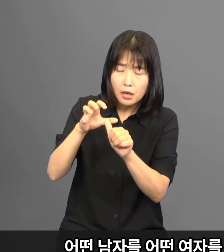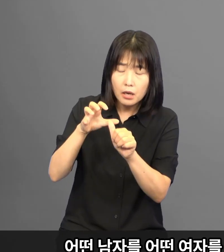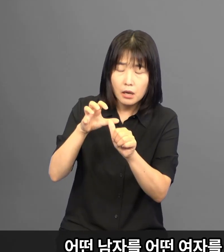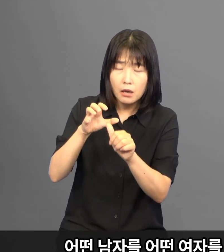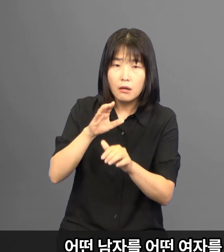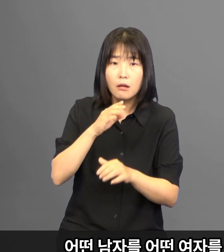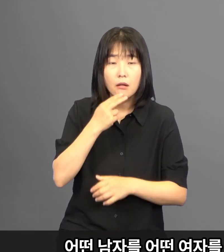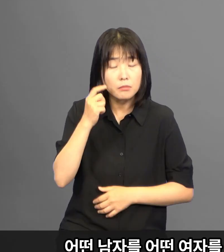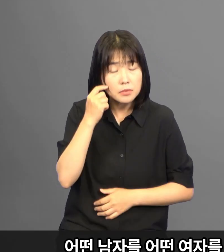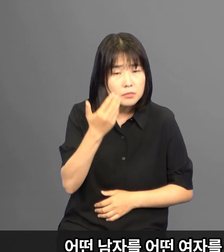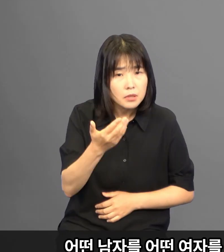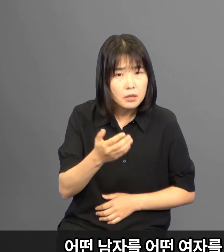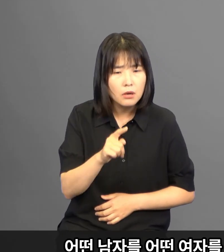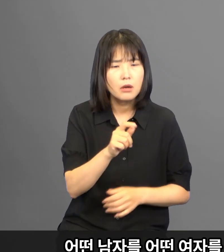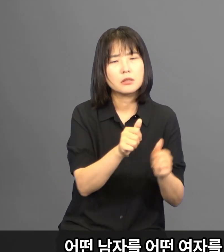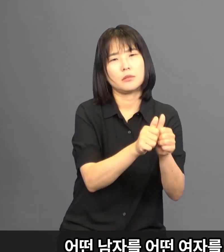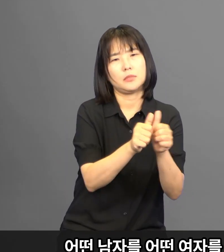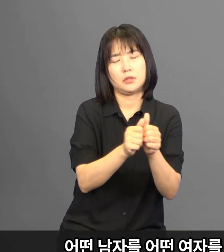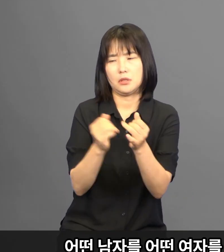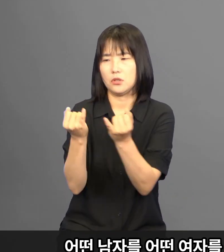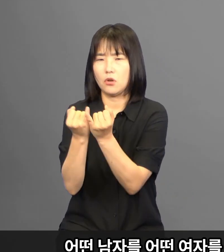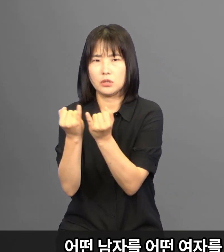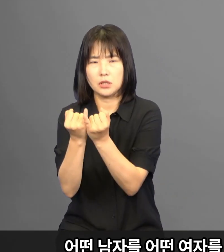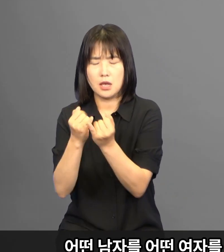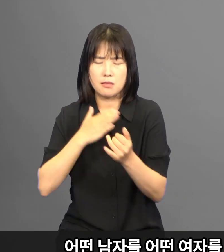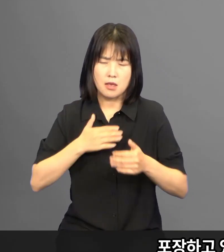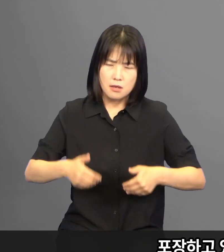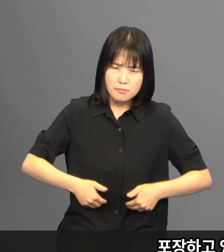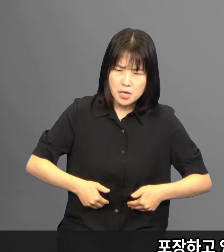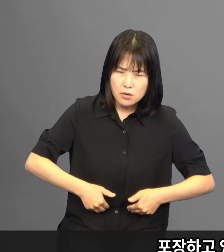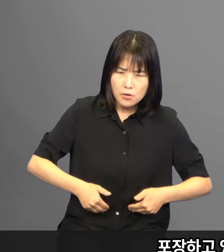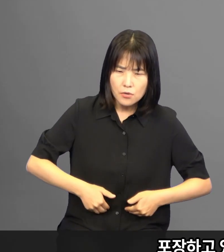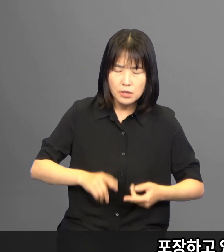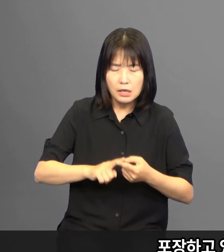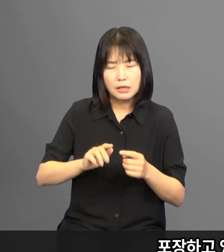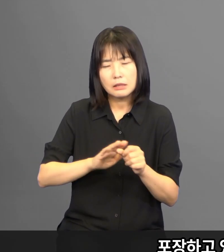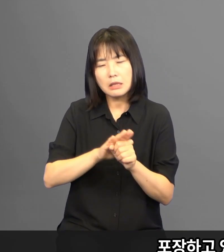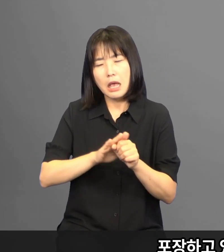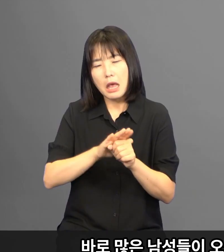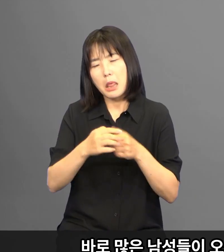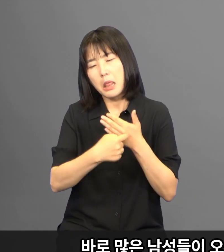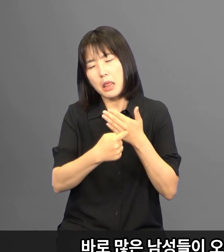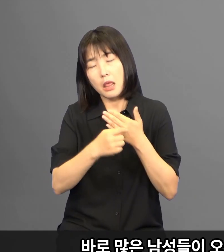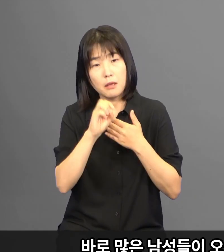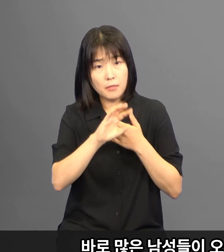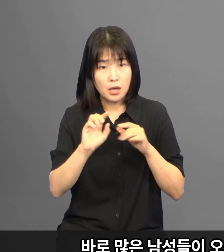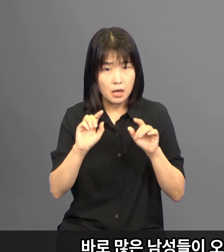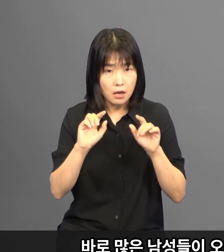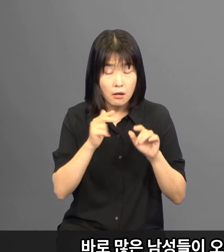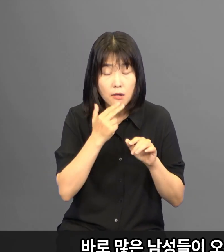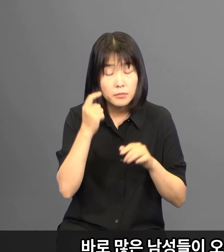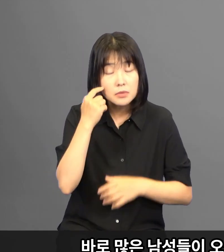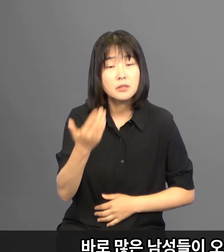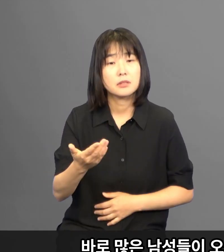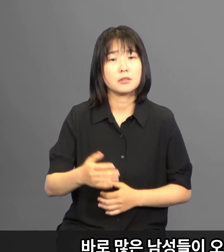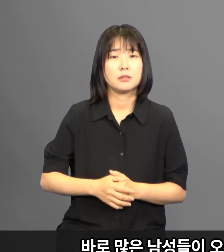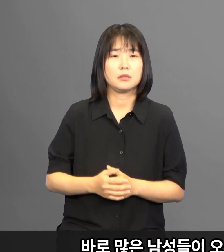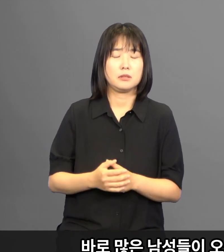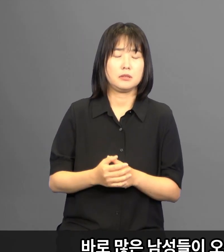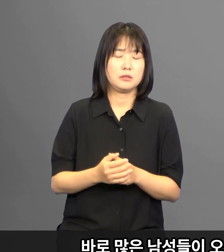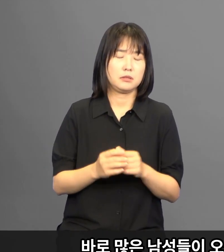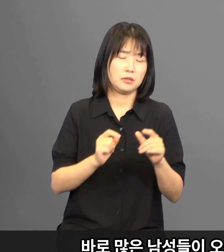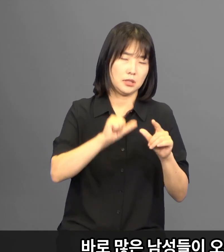남자를, 어떤 여자를, 또한 자신의 필요를 사랑이라고 포장하고 있지는 않습니까? 바로 많은 남성들이